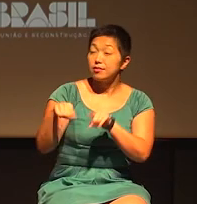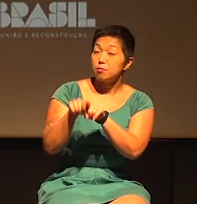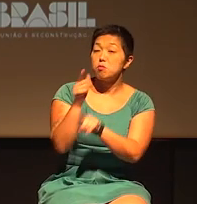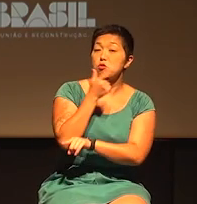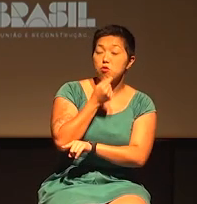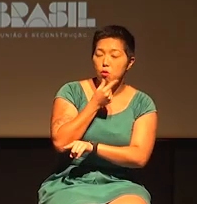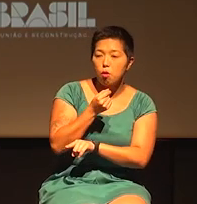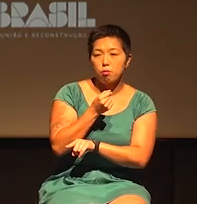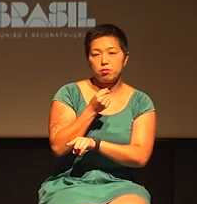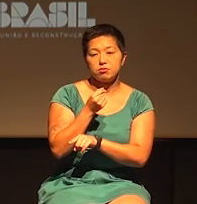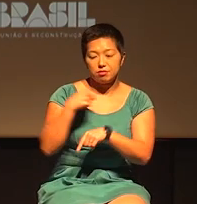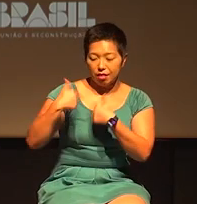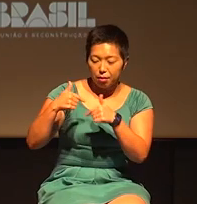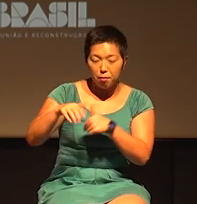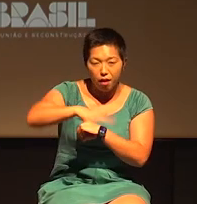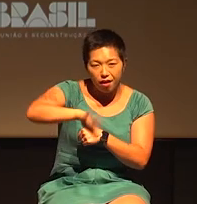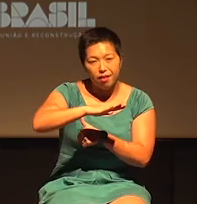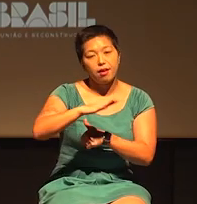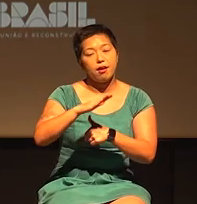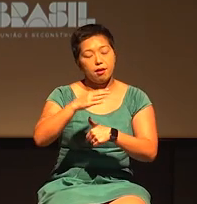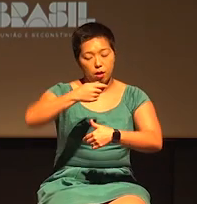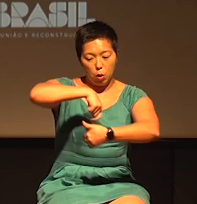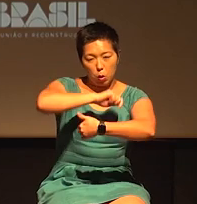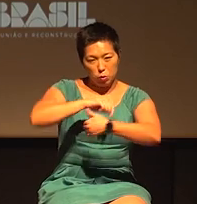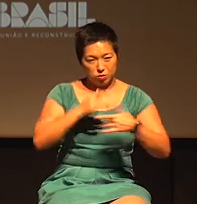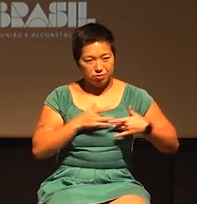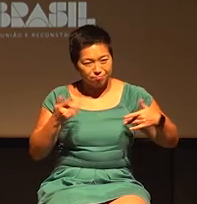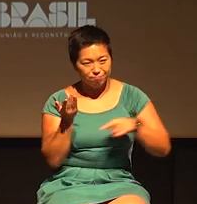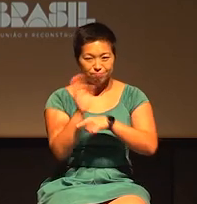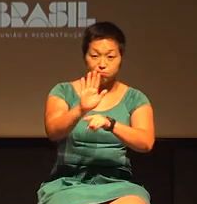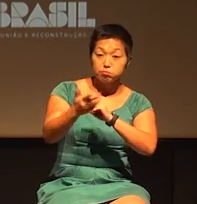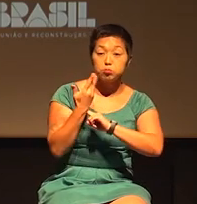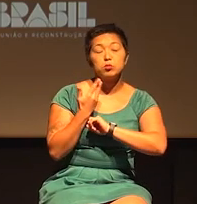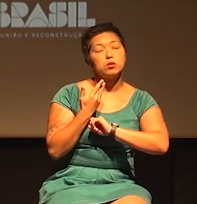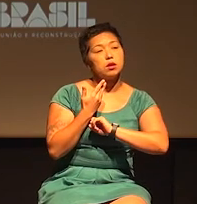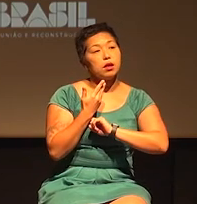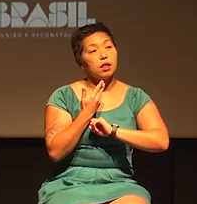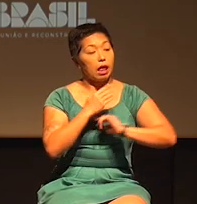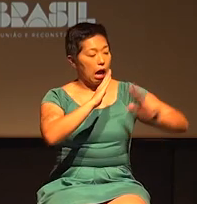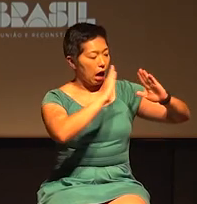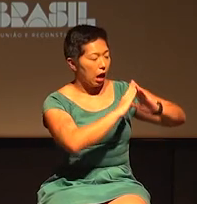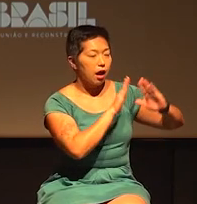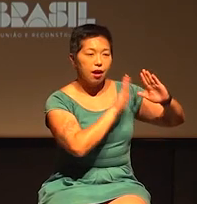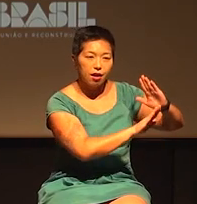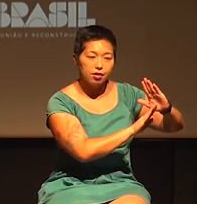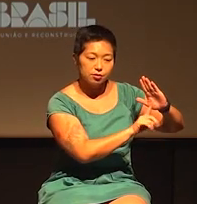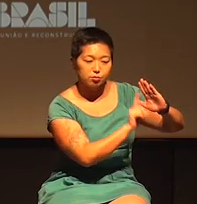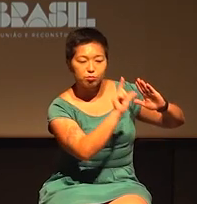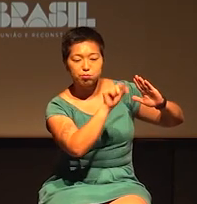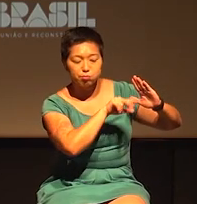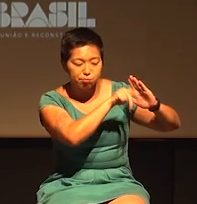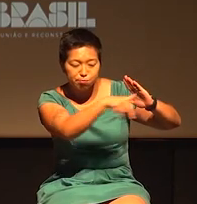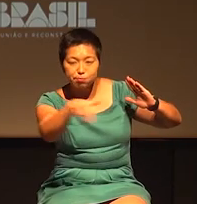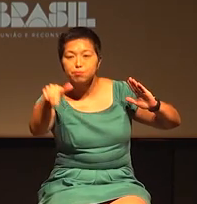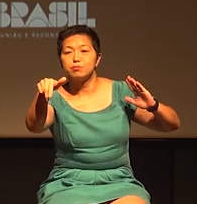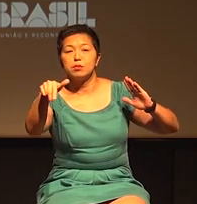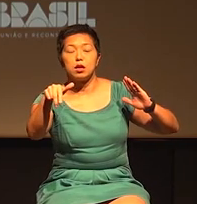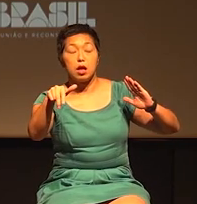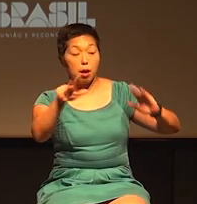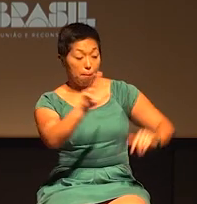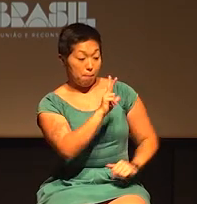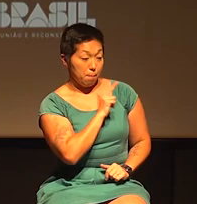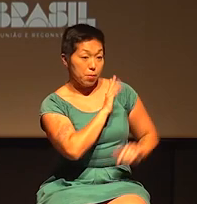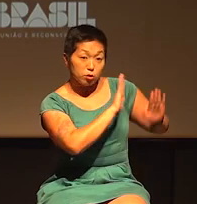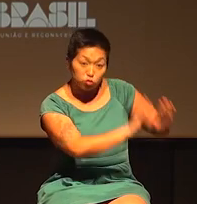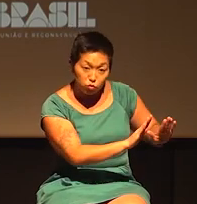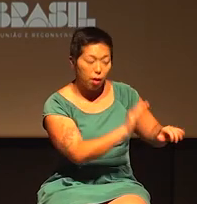gente tem cozinheiros solidários também ativos o que que eles deixam em casa quais são as lutas que eles pausam pessoais